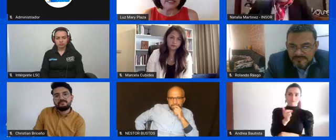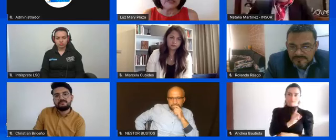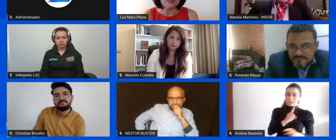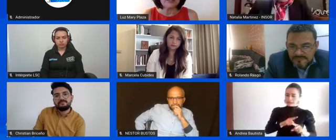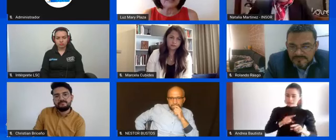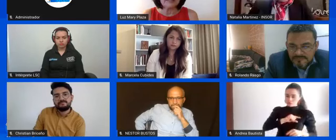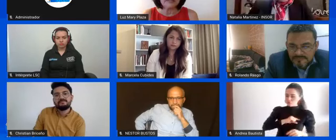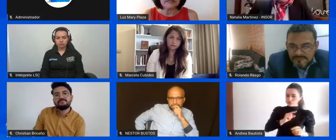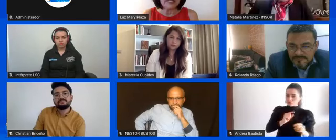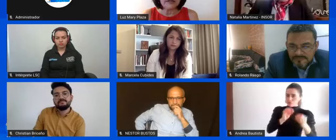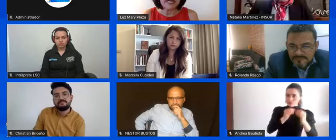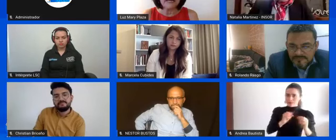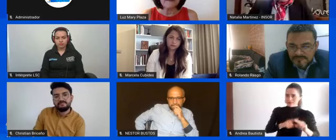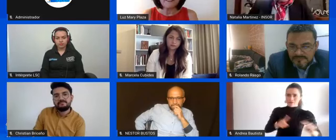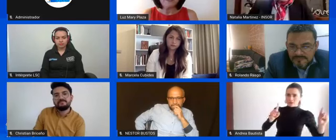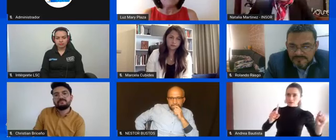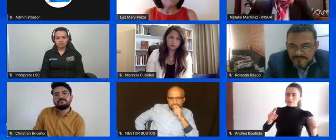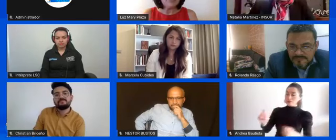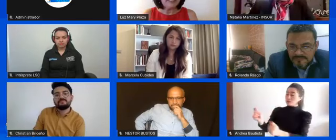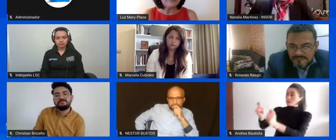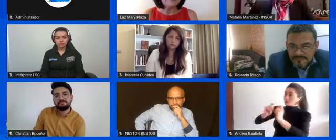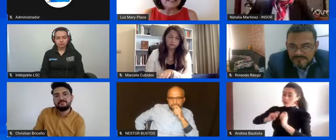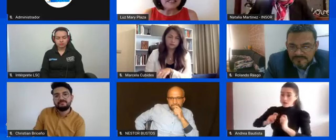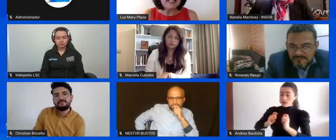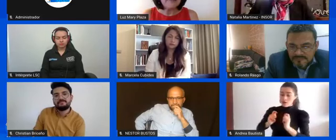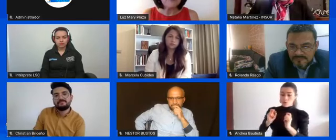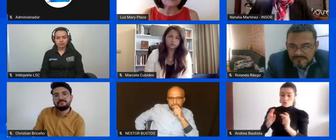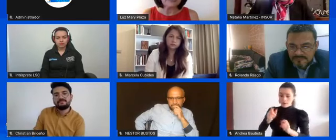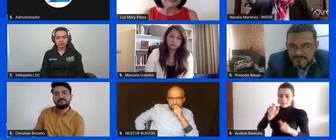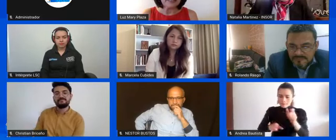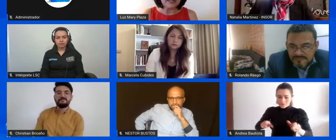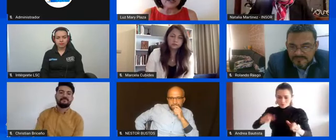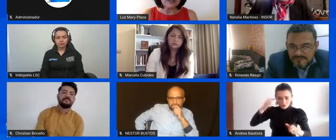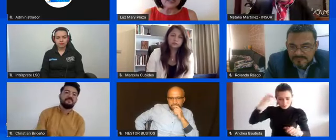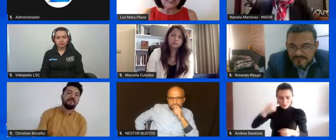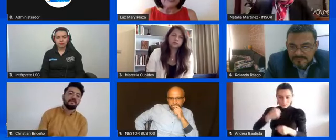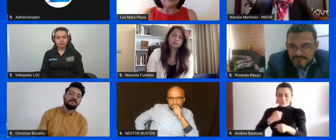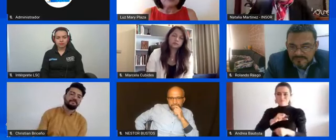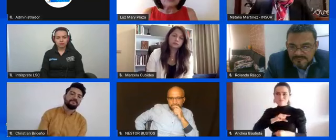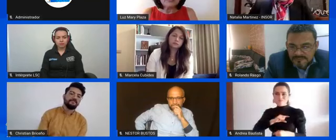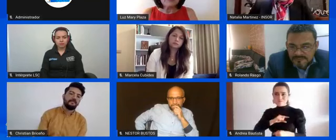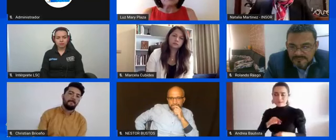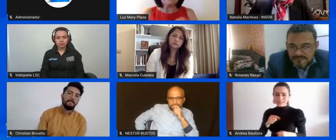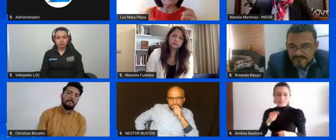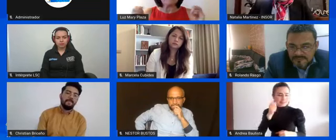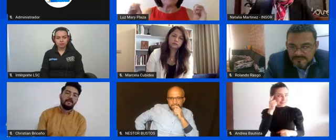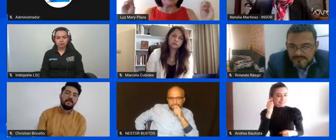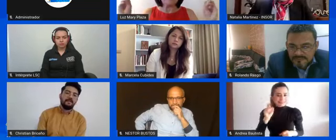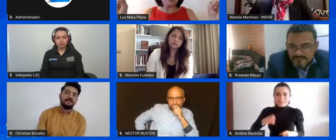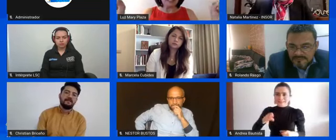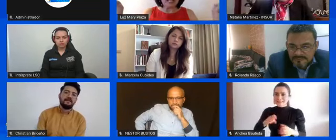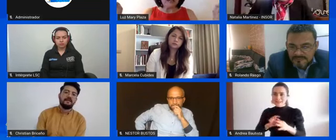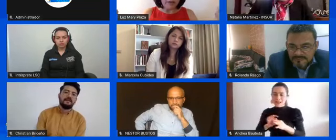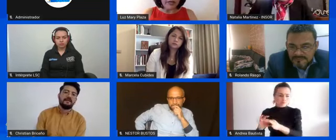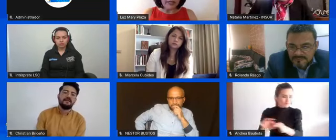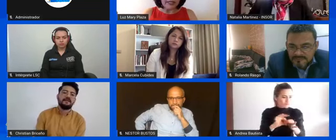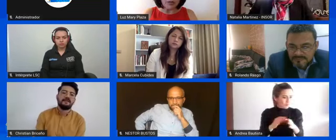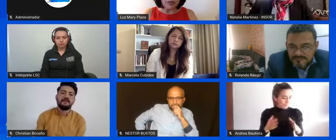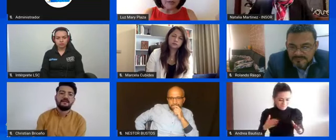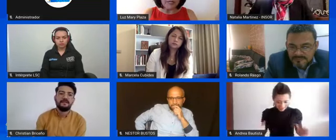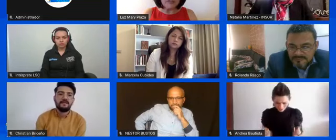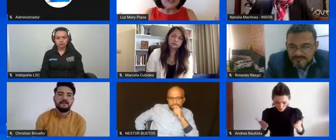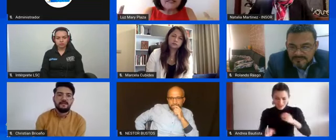personas del INSOR, empezamos a trabajar, vimos la necesidad de fortalecernos. Entonces, miramos hacia